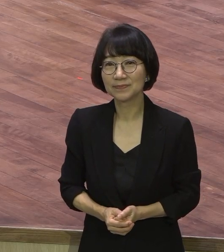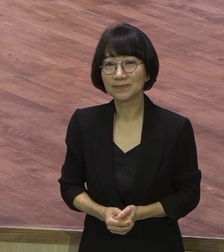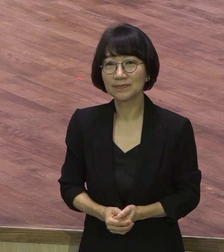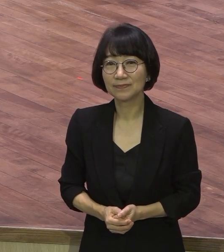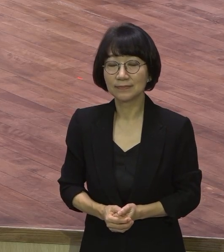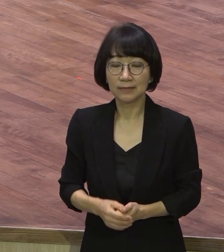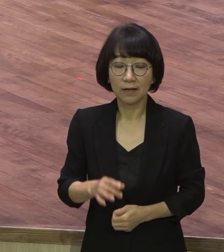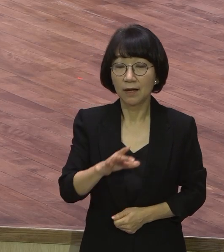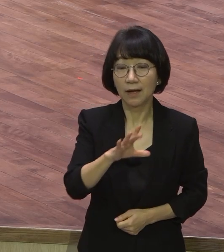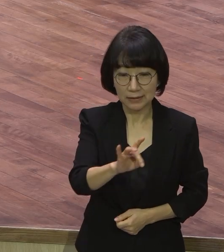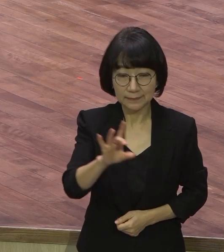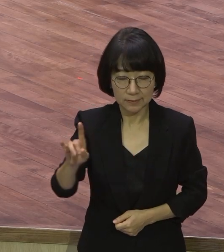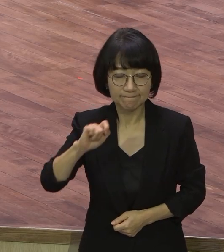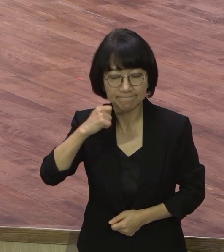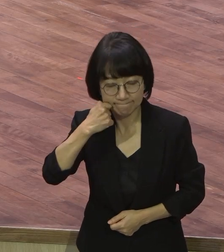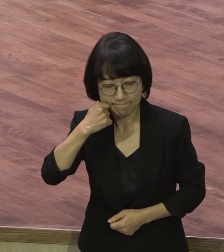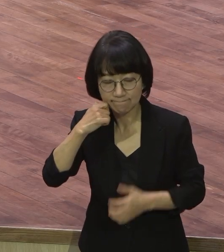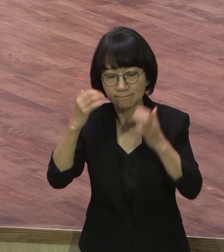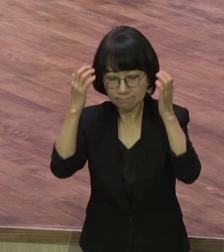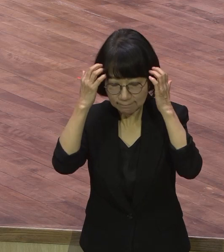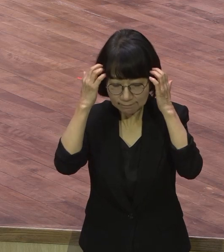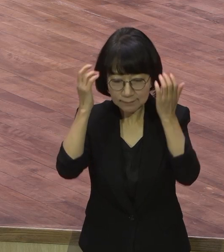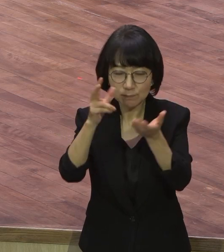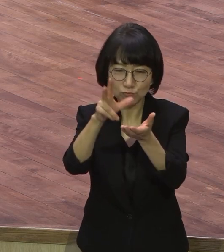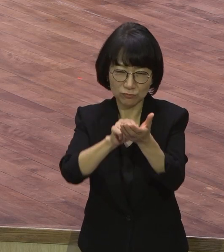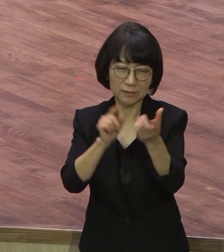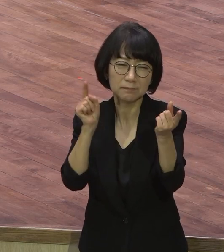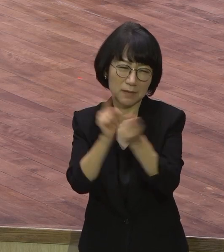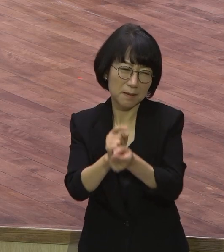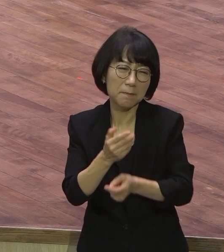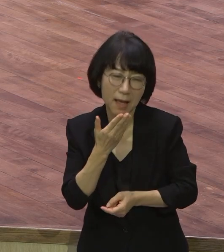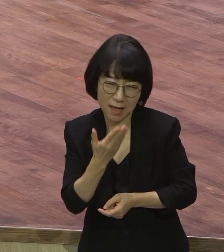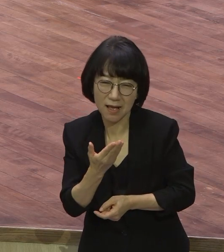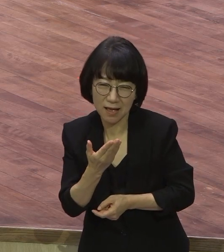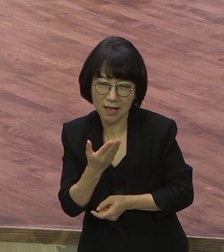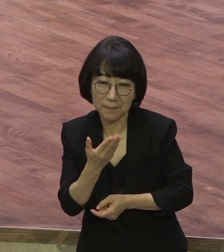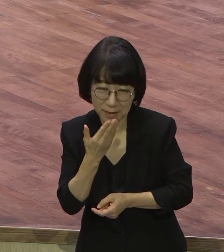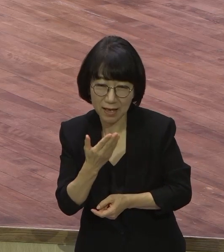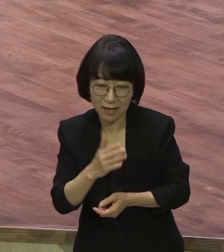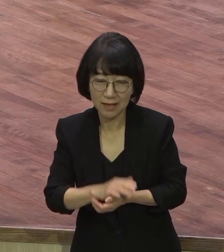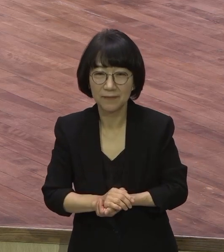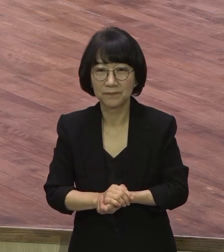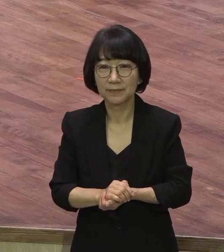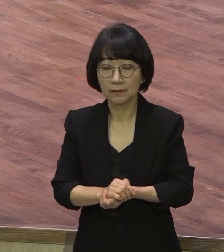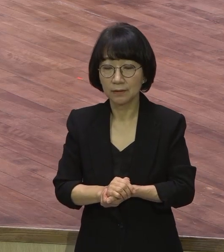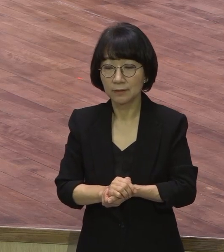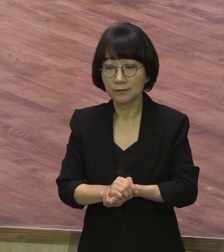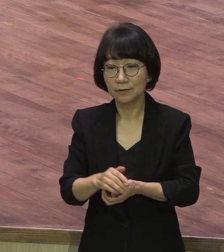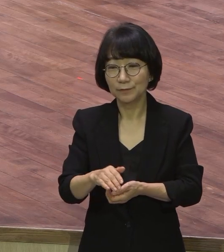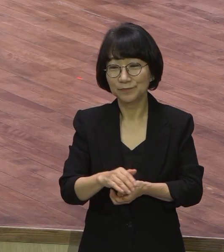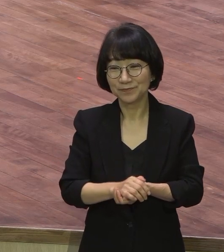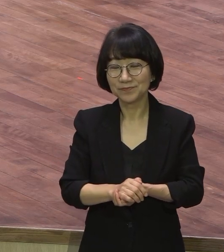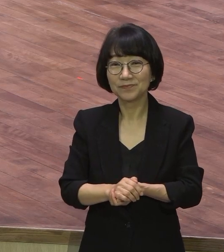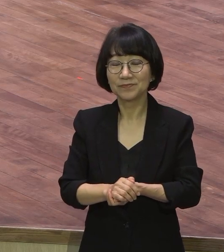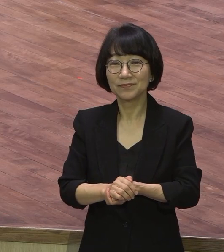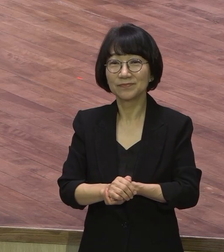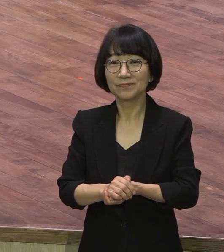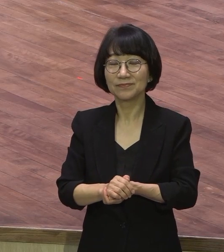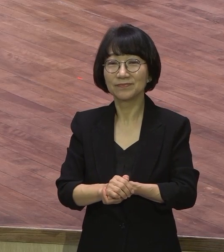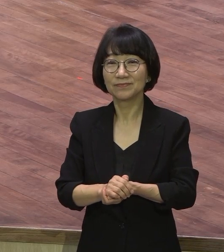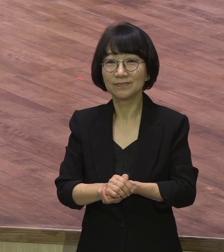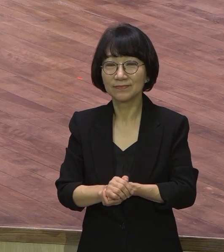물론 때로는 어려움 올 수도 있고 고난의 터널을 통과한 경우도 있습니다. 고난이 있을 수 있어요. 사람이 믿거나 안 믿거나